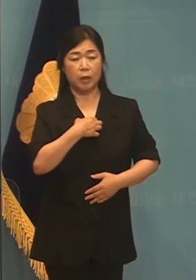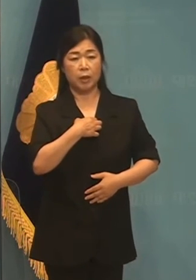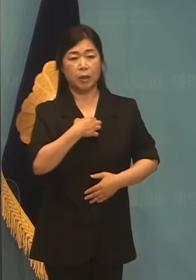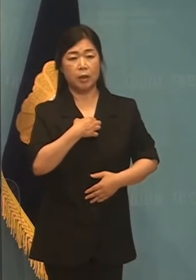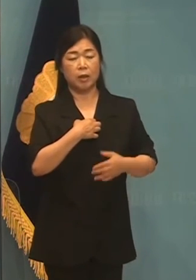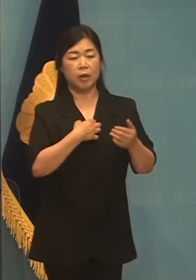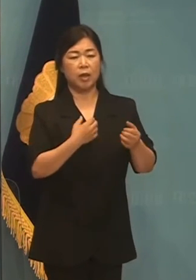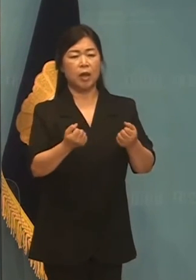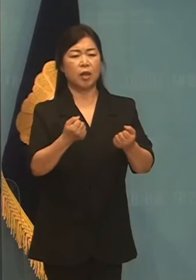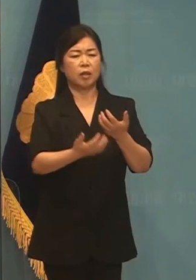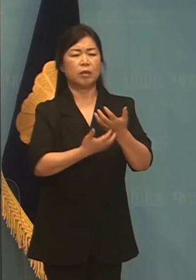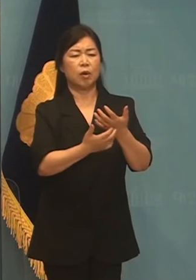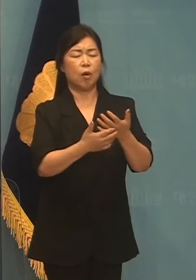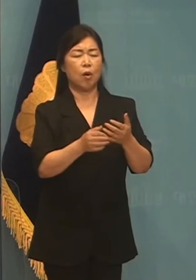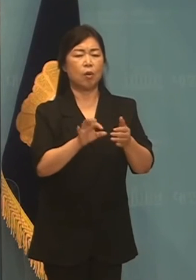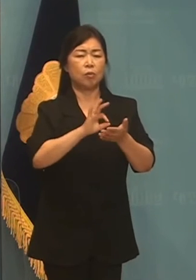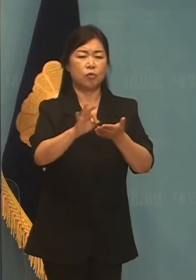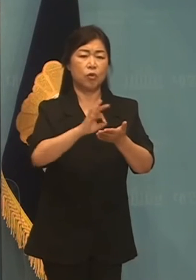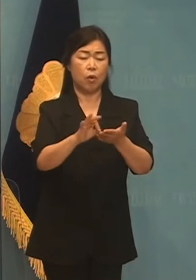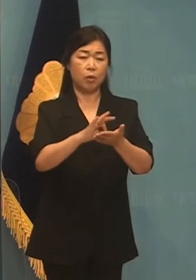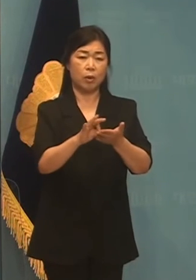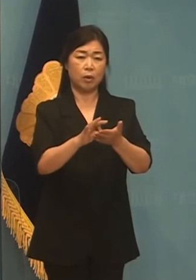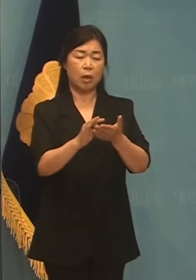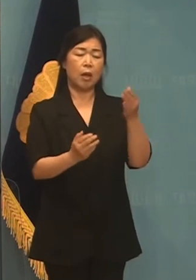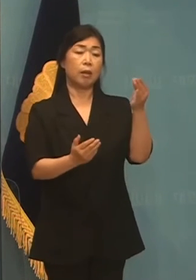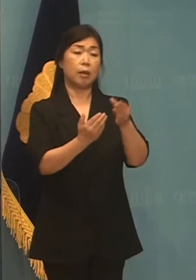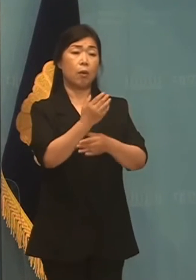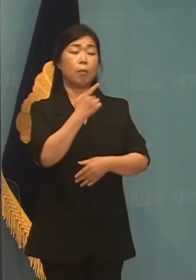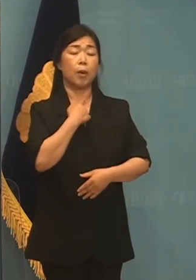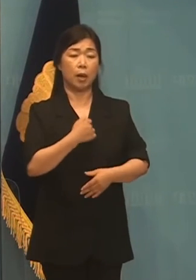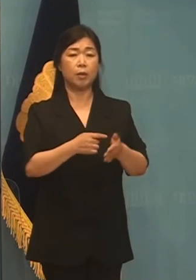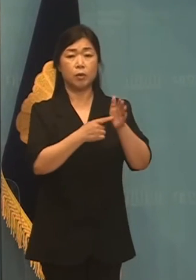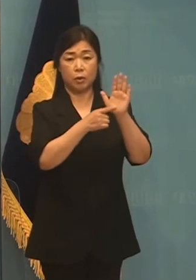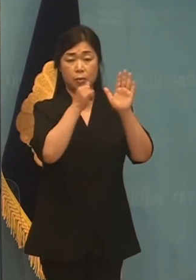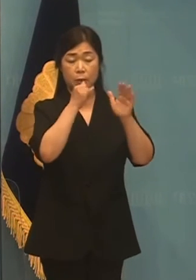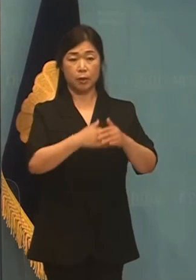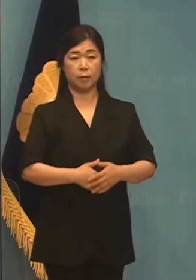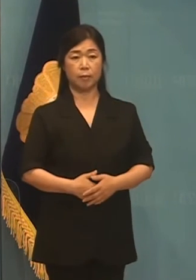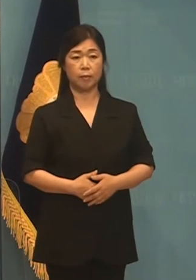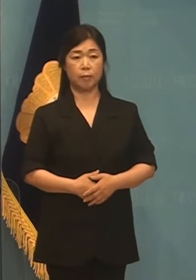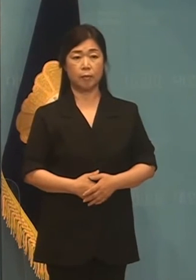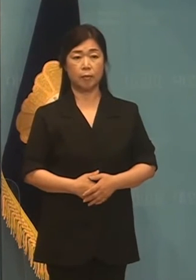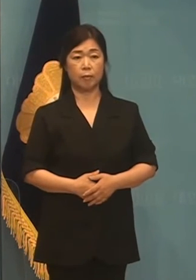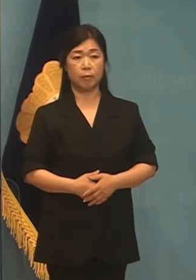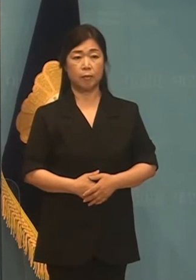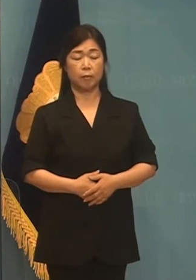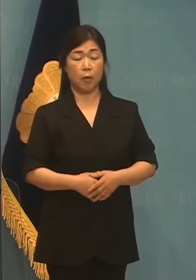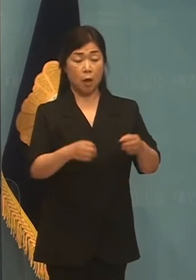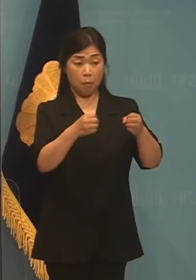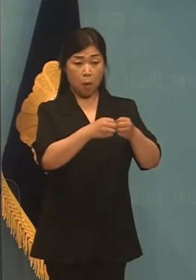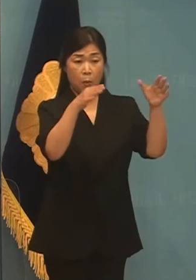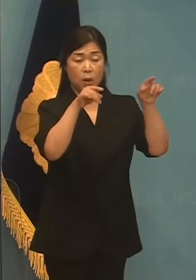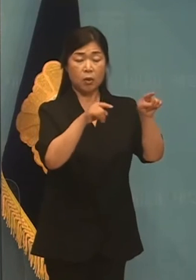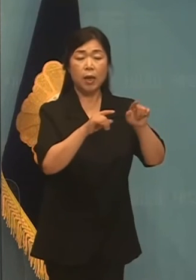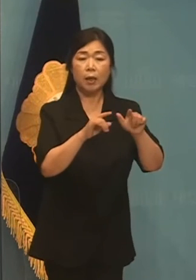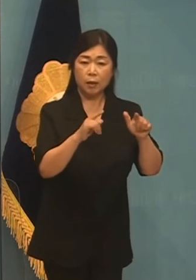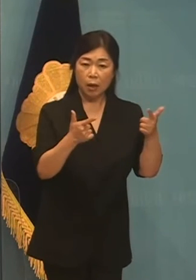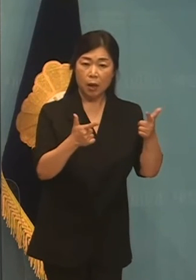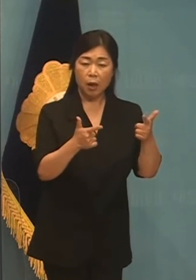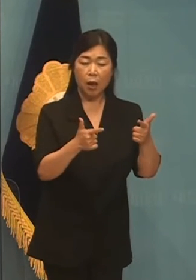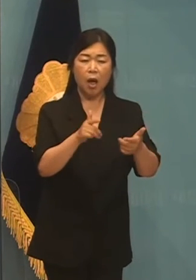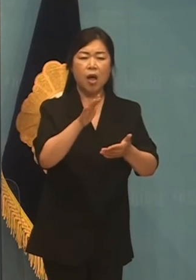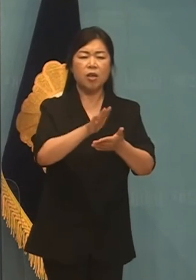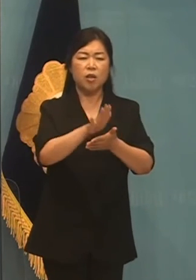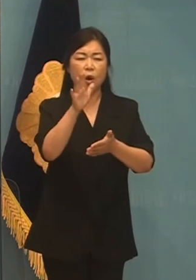열 출력 급정 사고가 났다는 보도가 있었습니다. 폭발한 것이 아니라